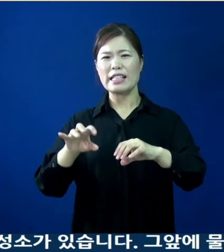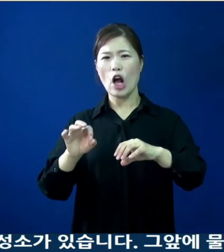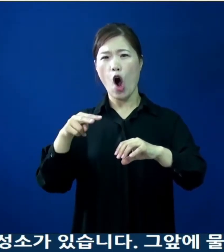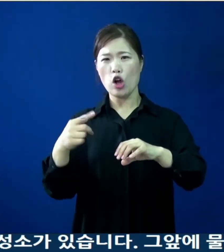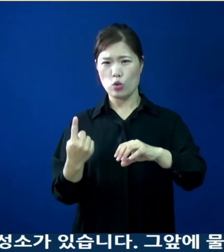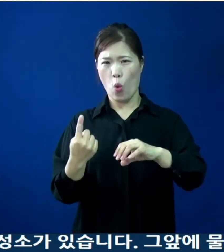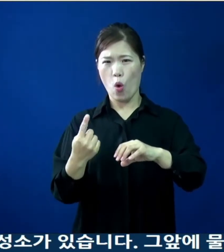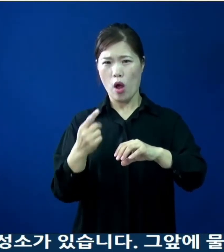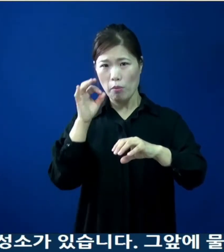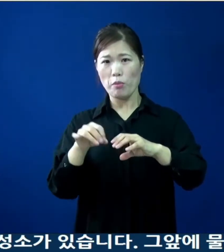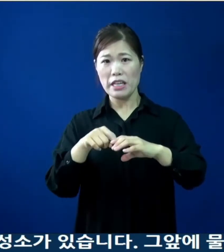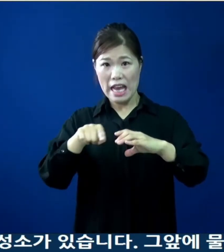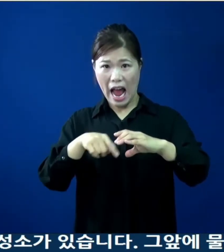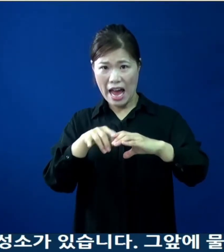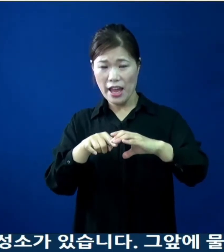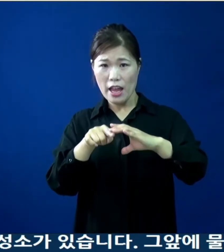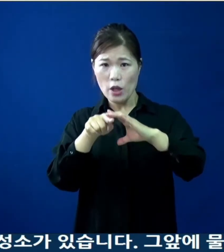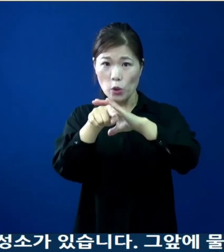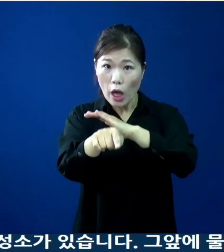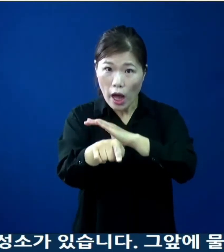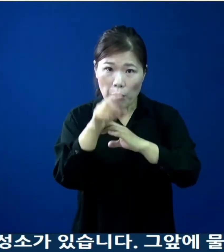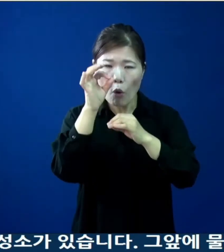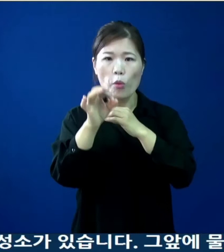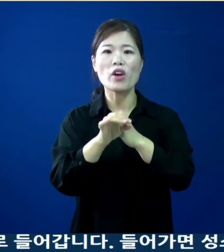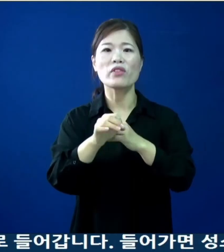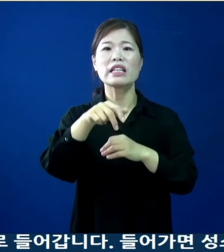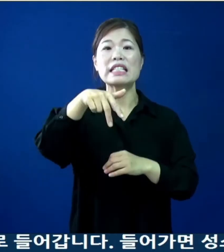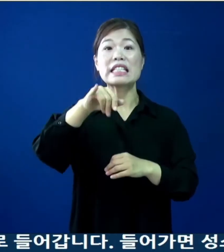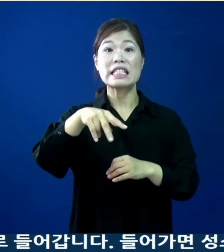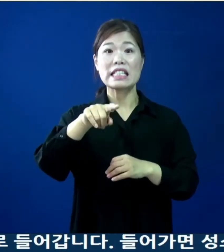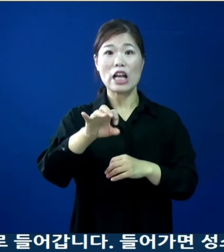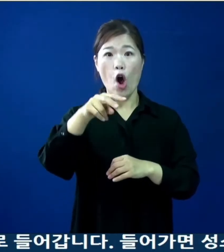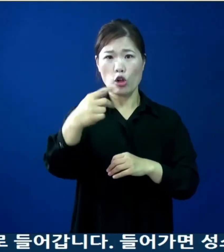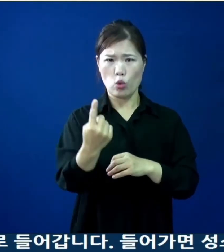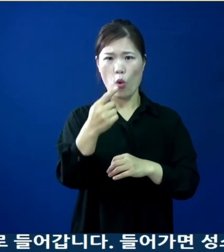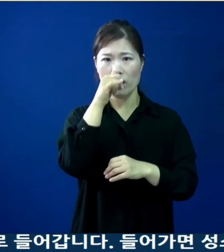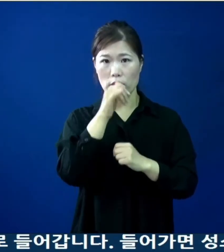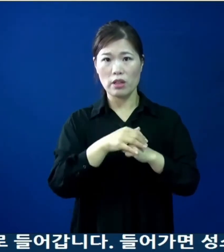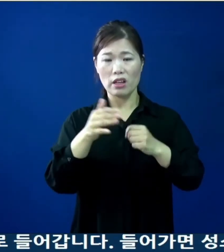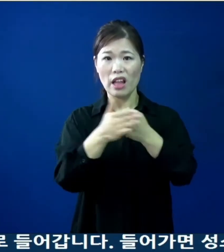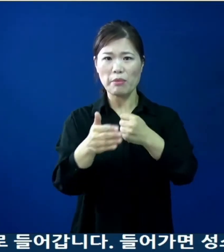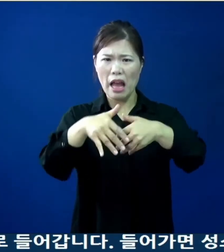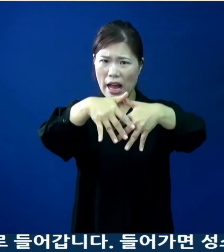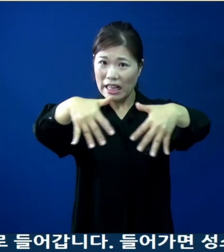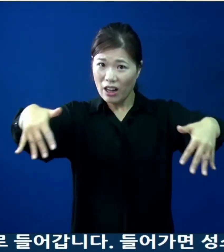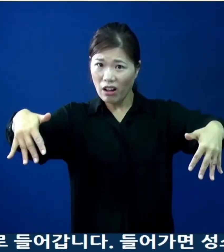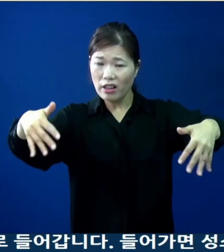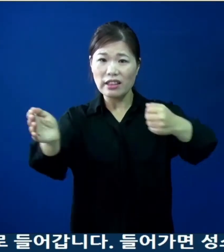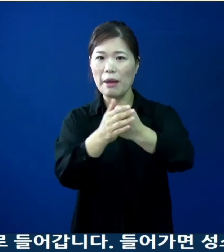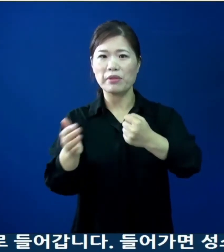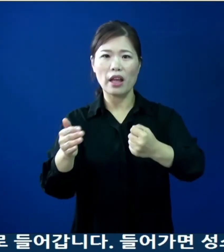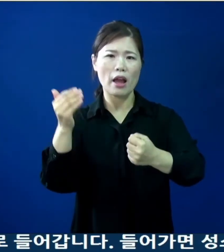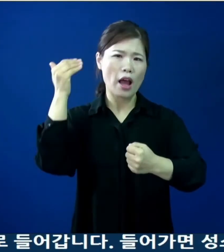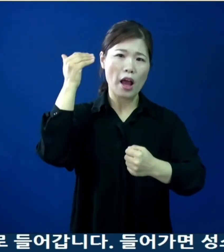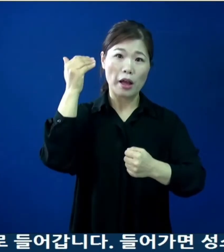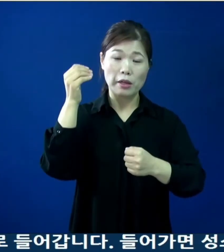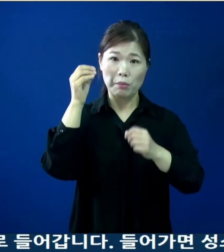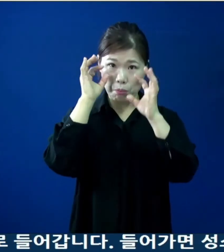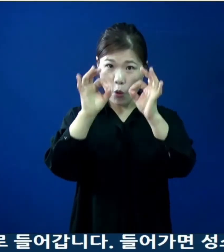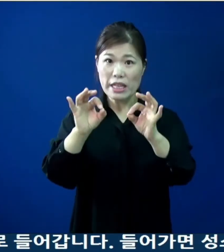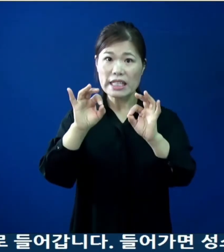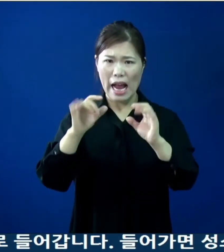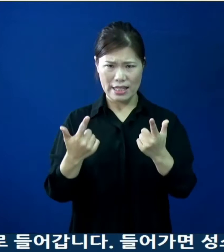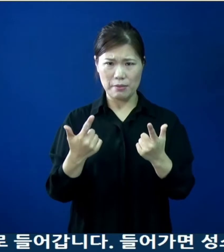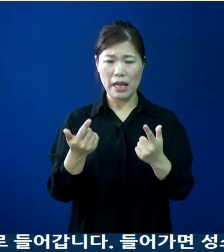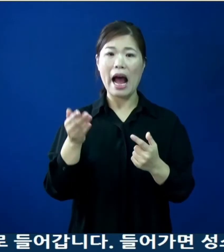내성소 안쪽에 지성소가 있죠. 원래 지성소에 커튼이 있어서 그 안은 안 보이는데 저 안에 1년에 딱